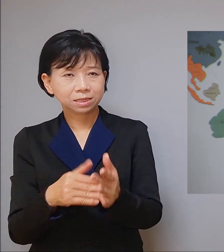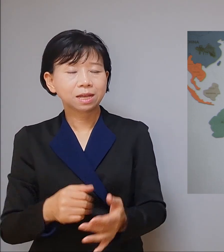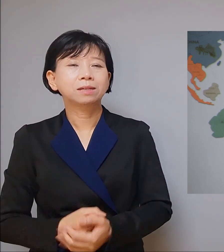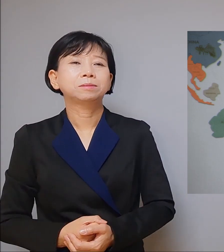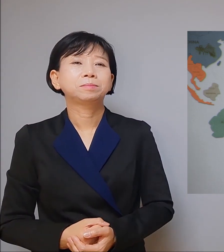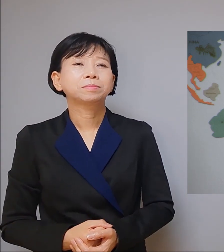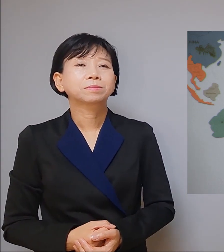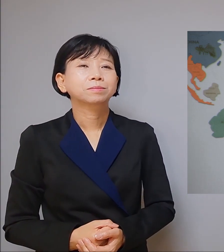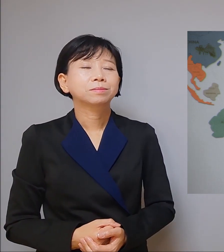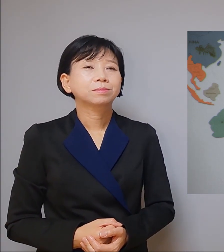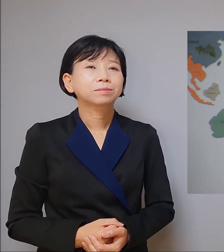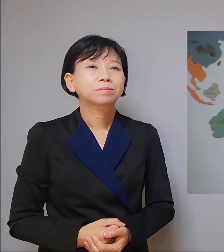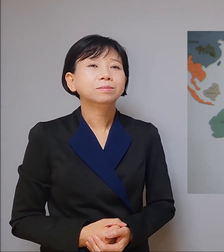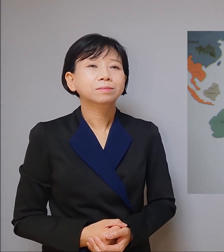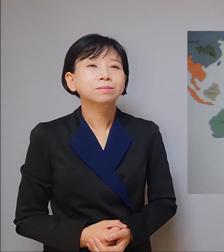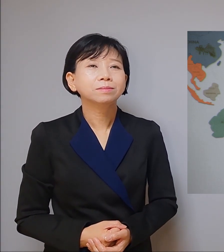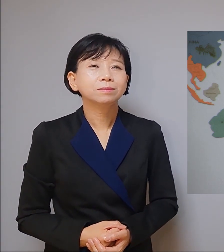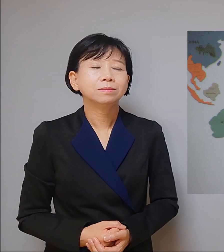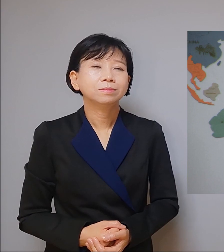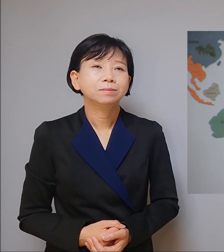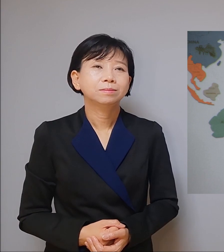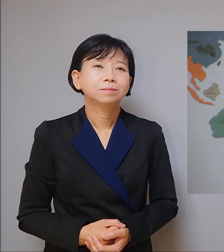다시 사셨습니다.